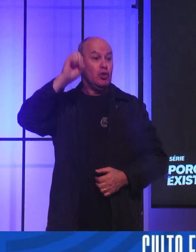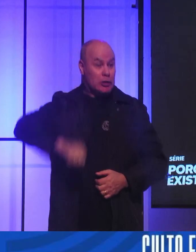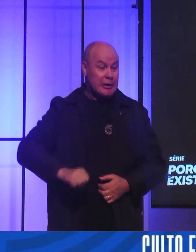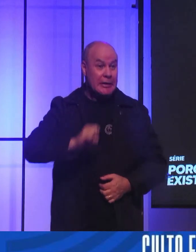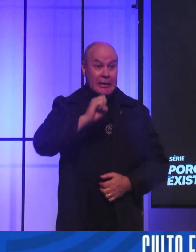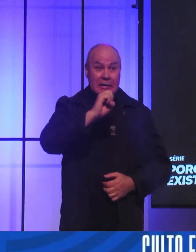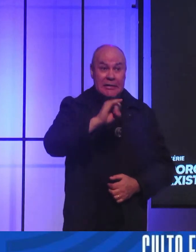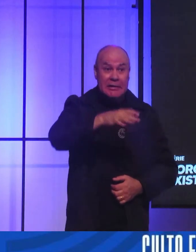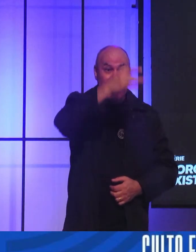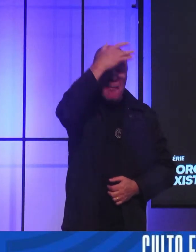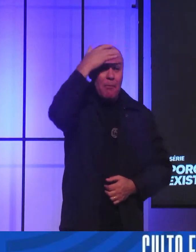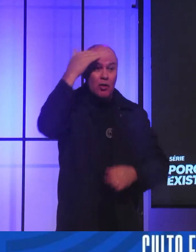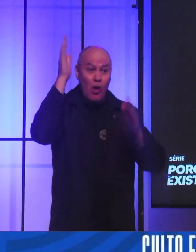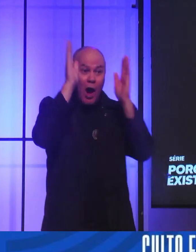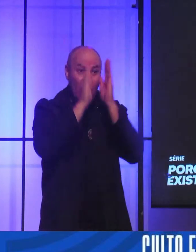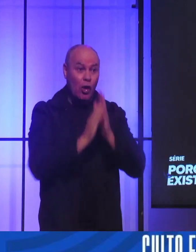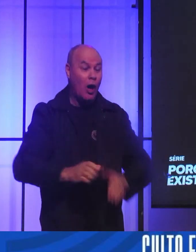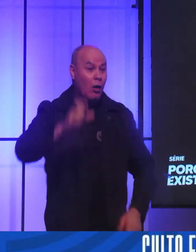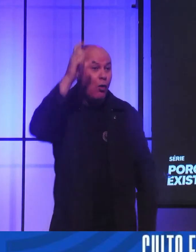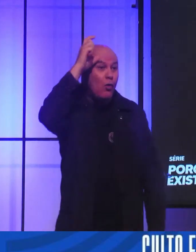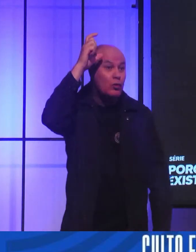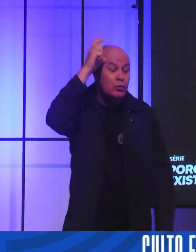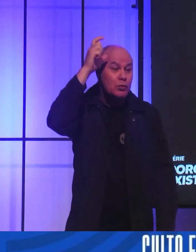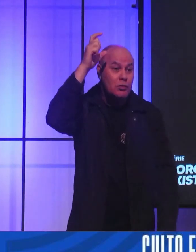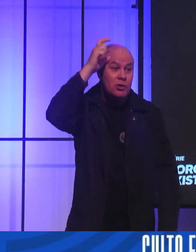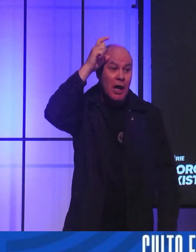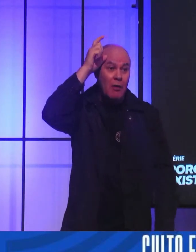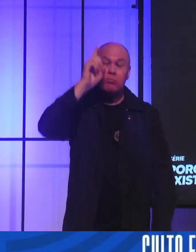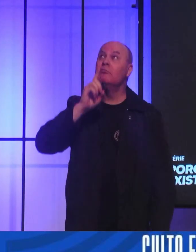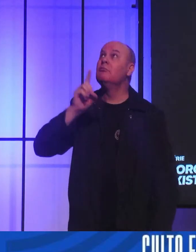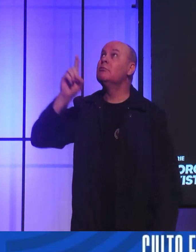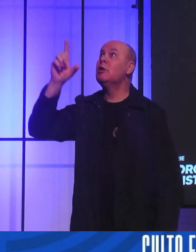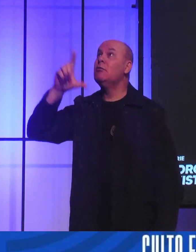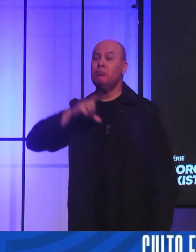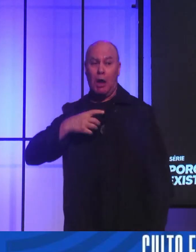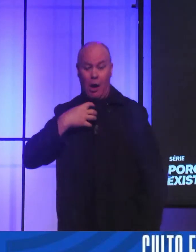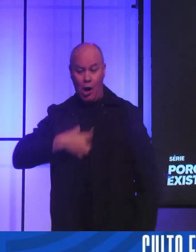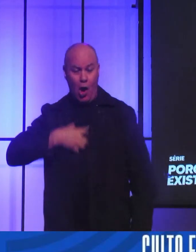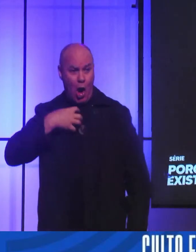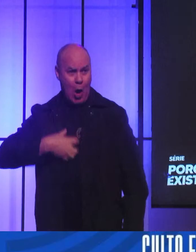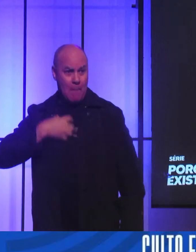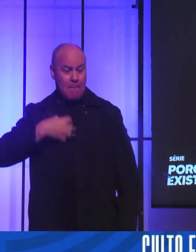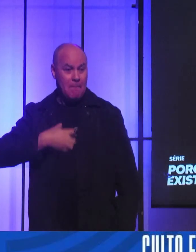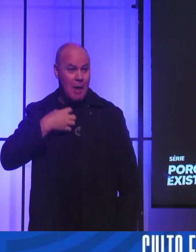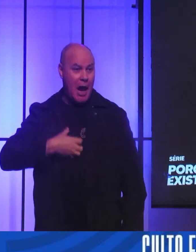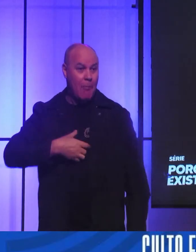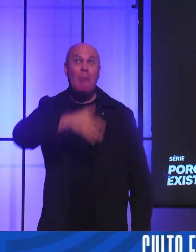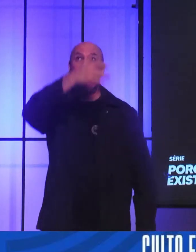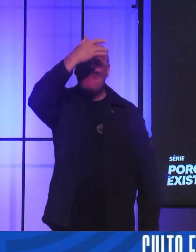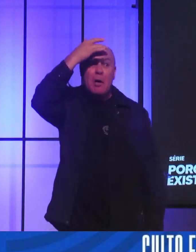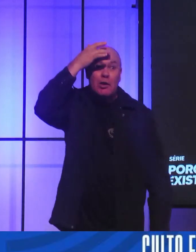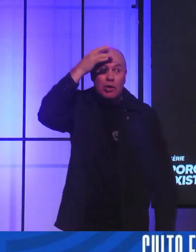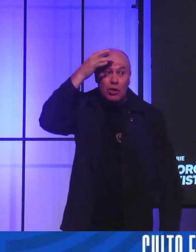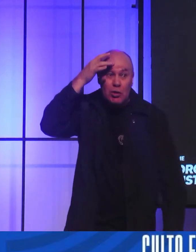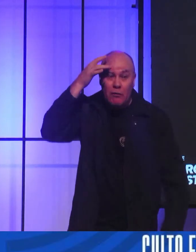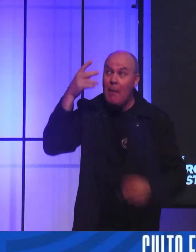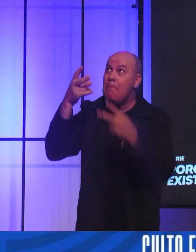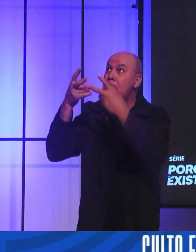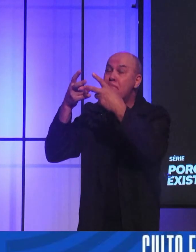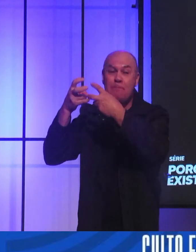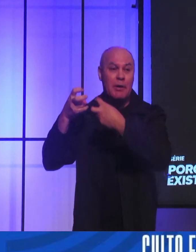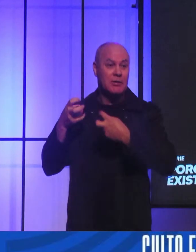Então está dizendo, beberá do vinho do furor de Deus que foi derramado sem mistura do cálice da sua ira. Será